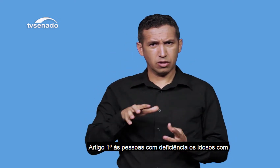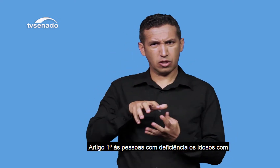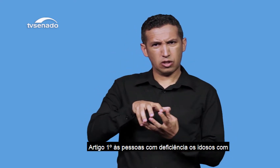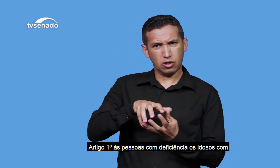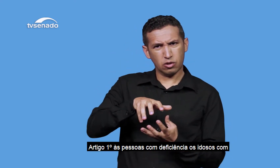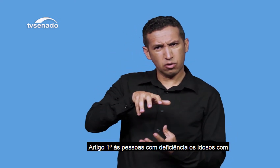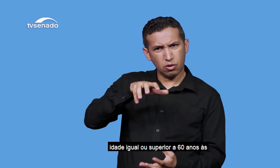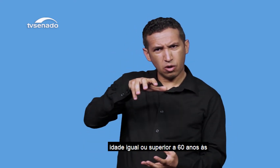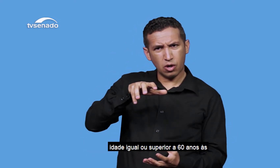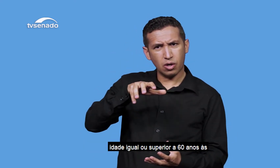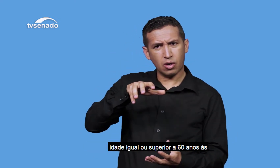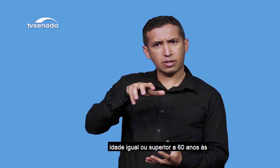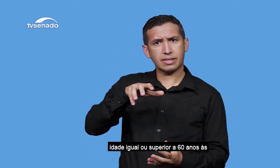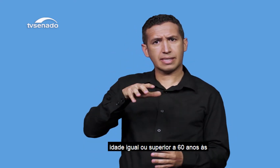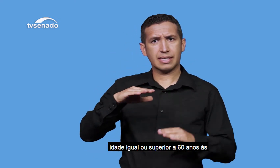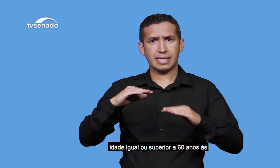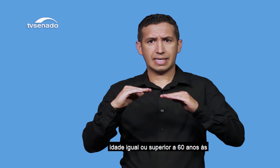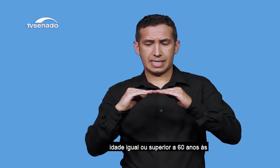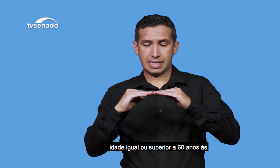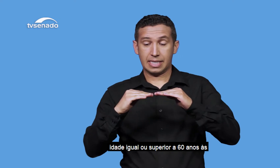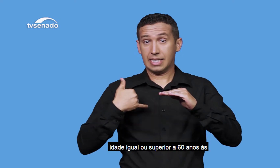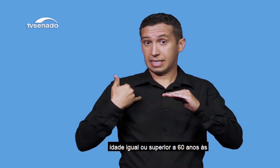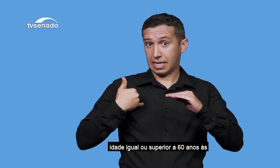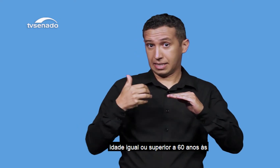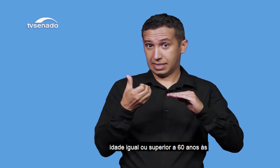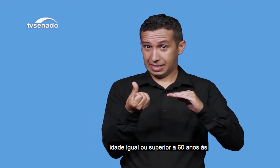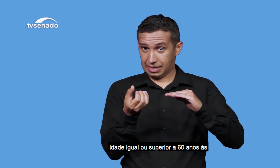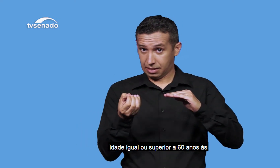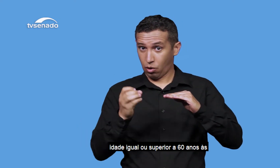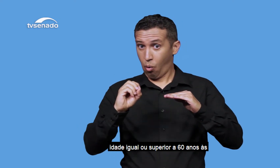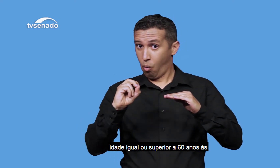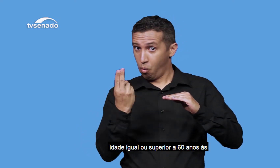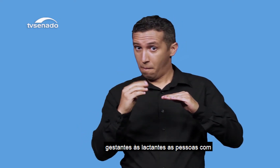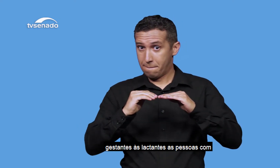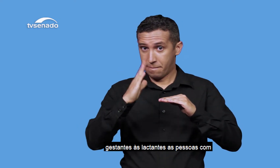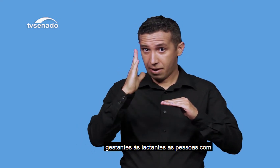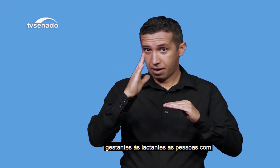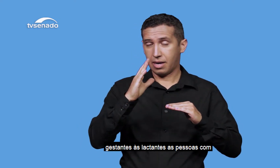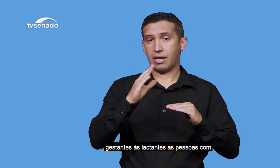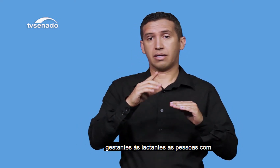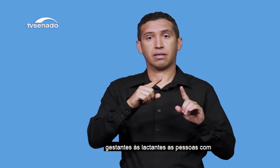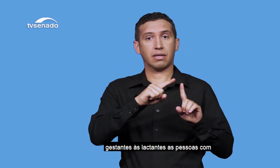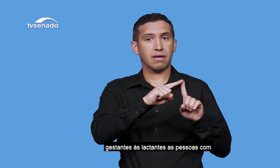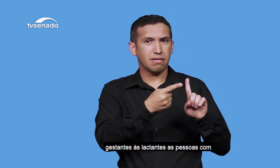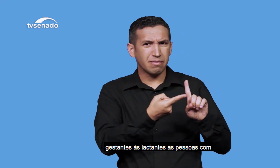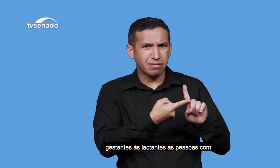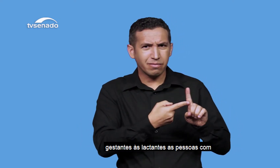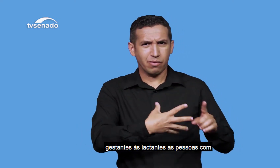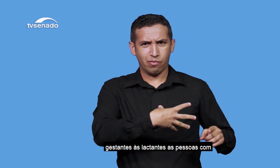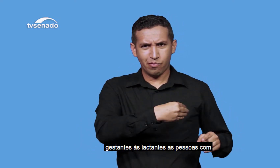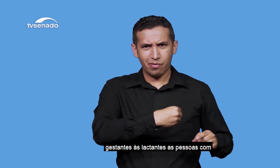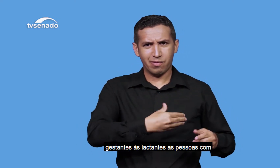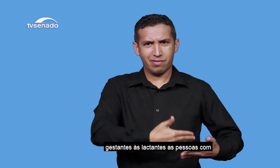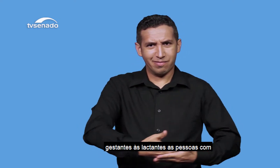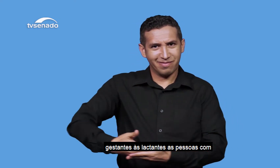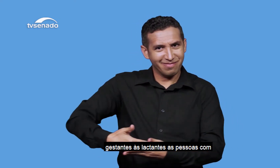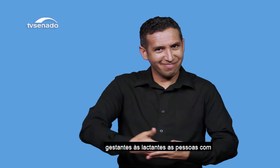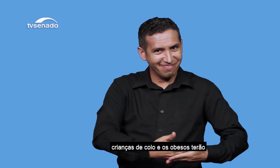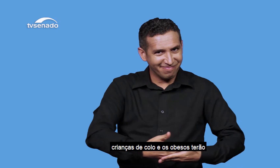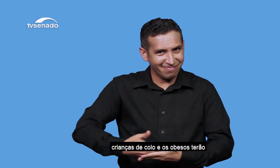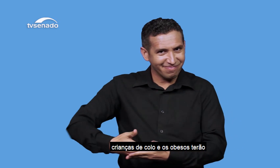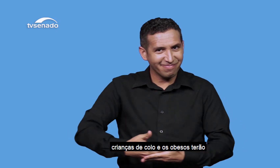os idosos com idade igual ou superior a 60 anos às gestantes às lactantes as